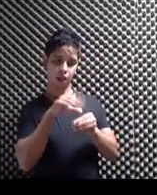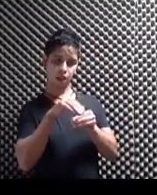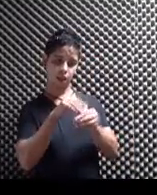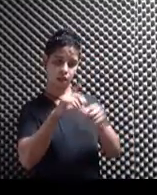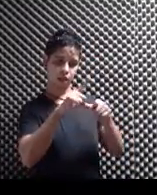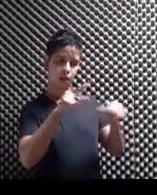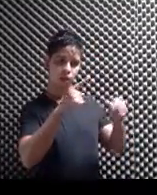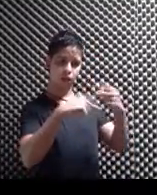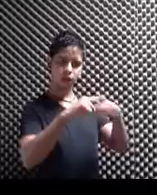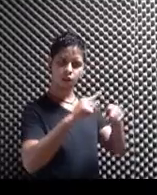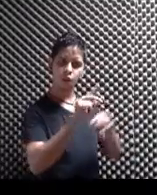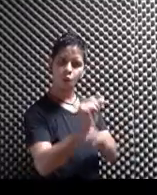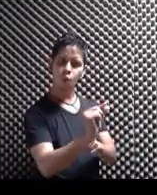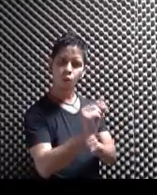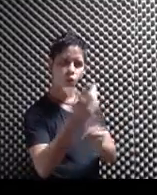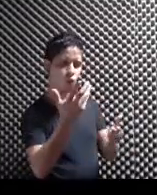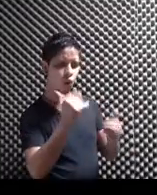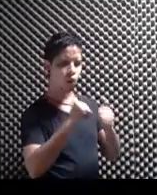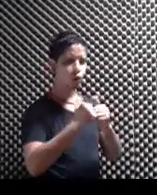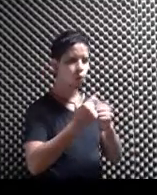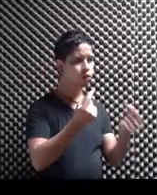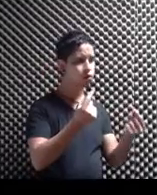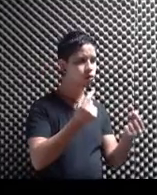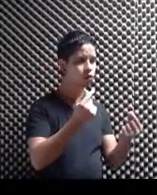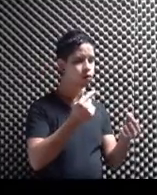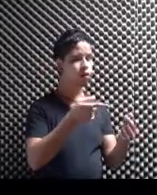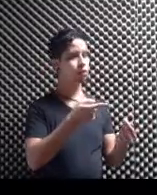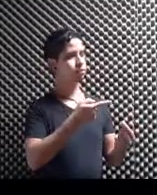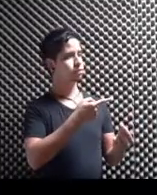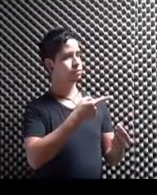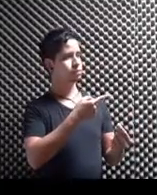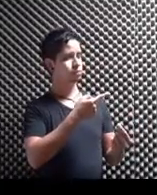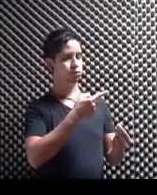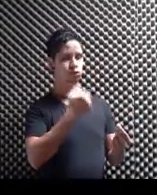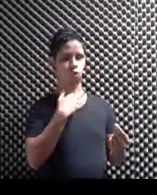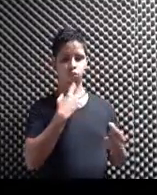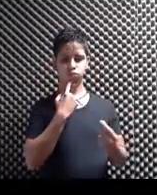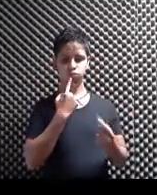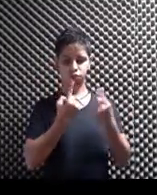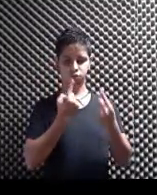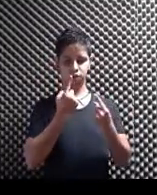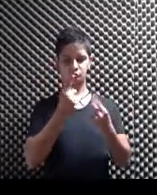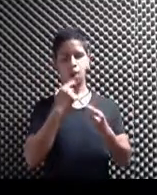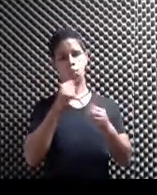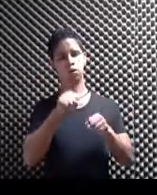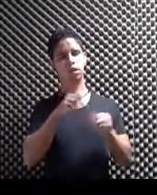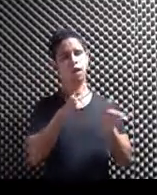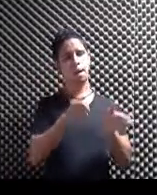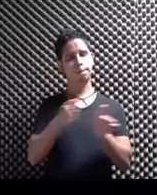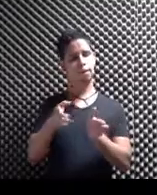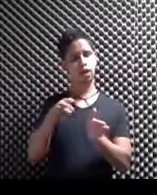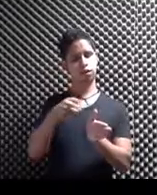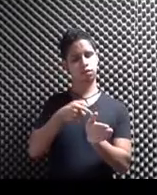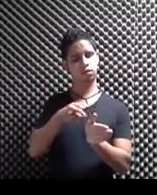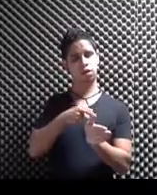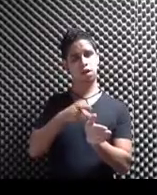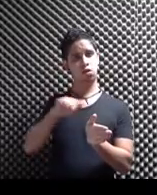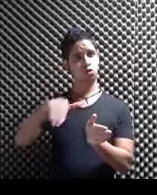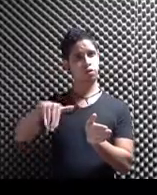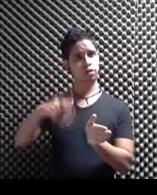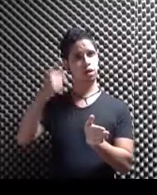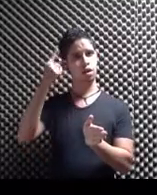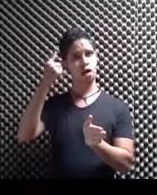momento determinado. Pues, fíjate. O está en planes. Eso yo podría decir que podría estar en planes. Eso tendríamos que